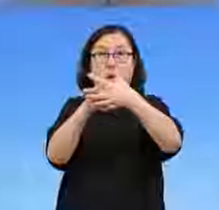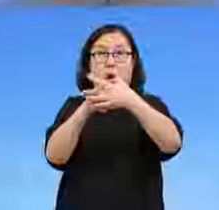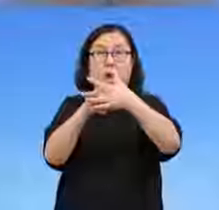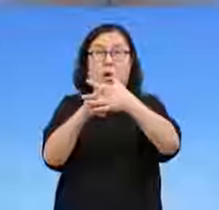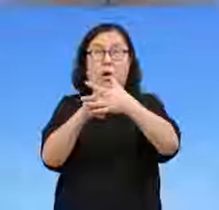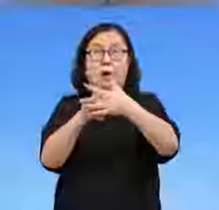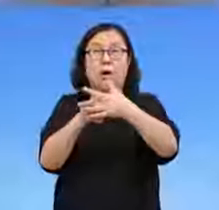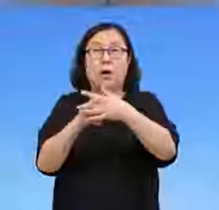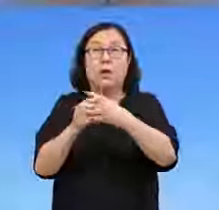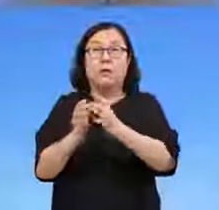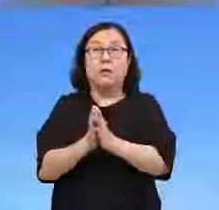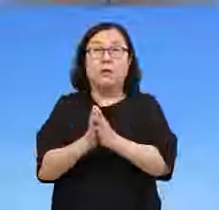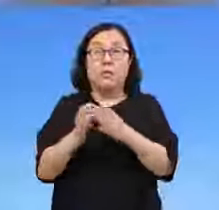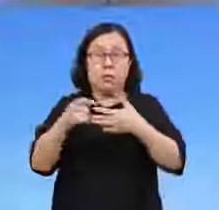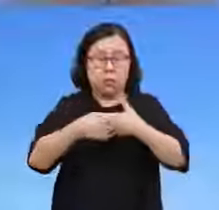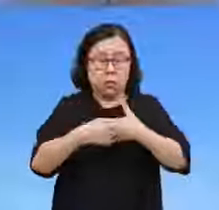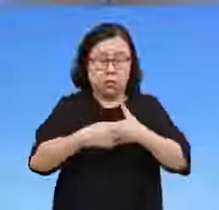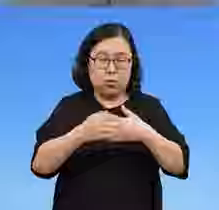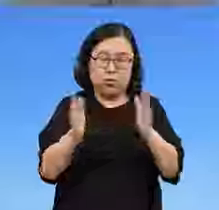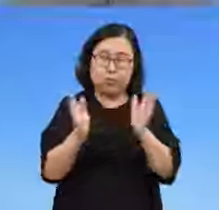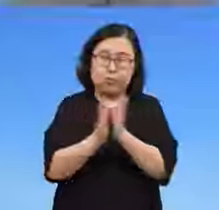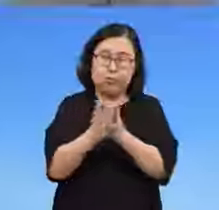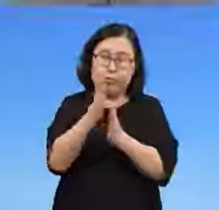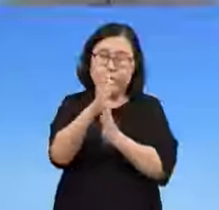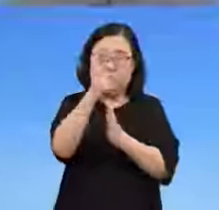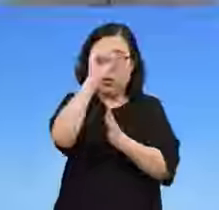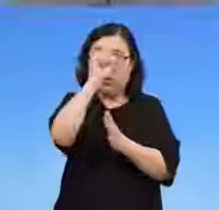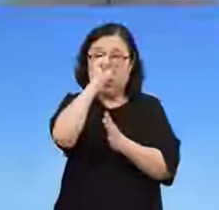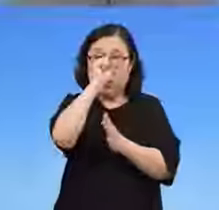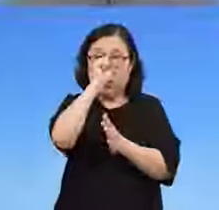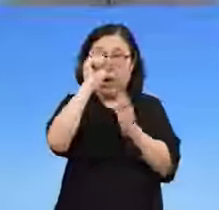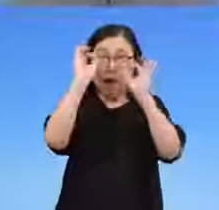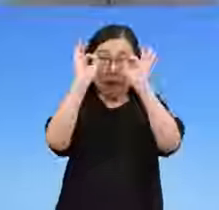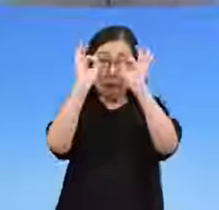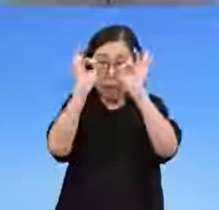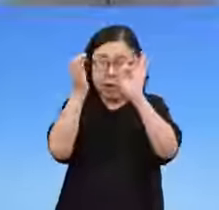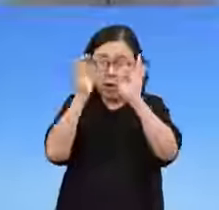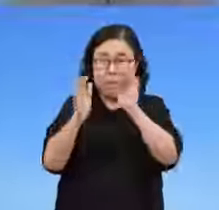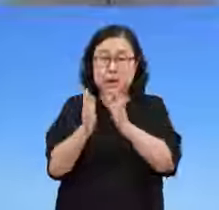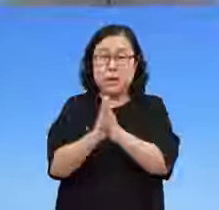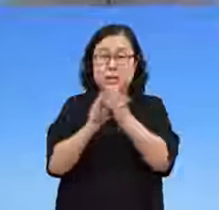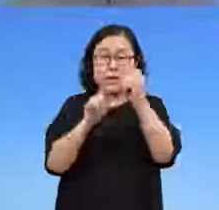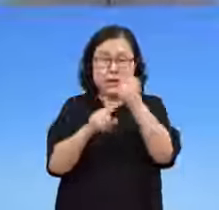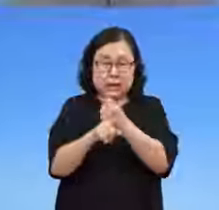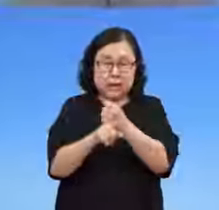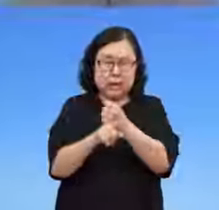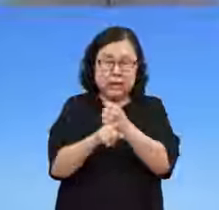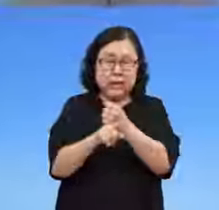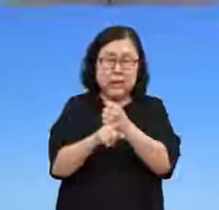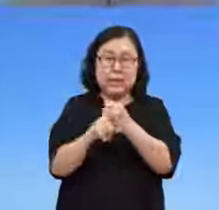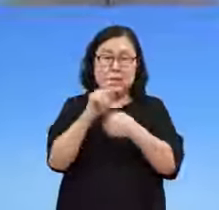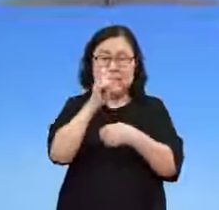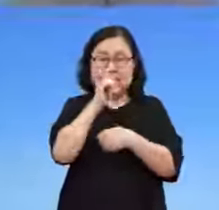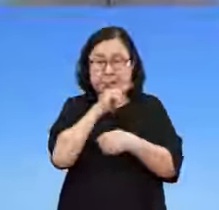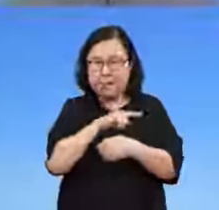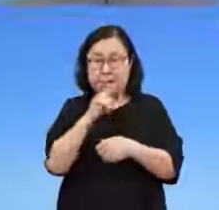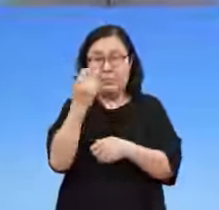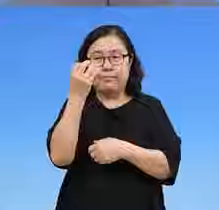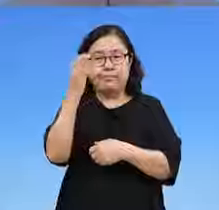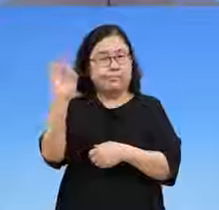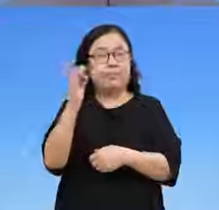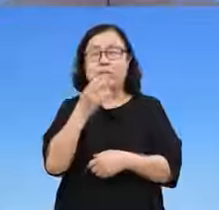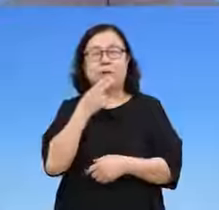했는가, 겉으로 막 너무너무 화려하고 좋아 보여도 그 의도가 나쁘면 예수님은 그거를 인정 안 하시는 분이거든요. 이걸